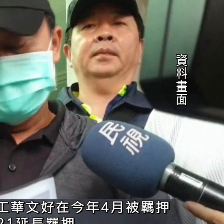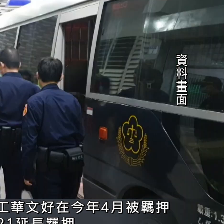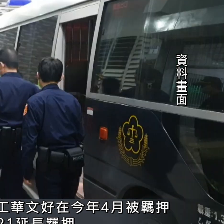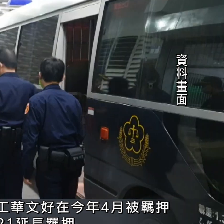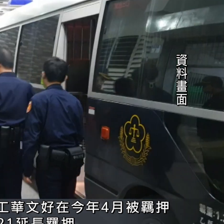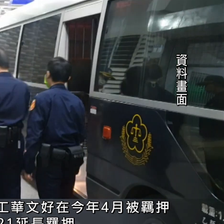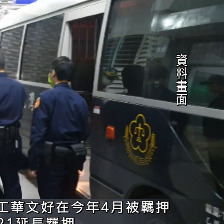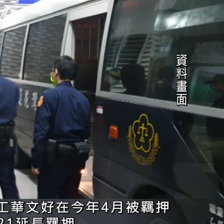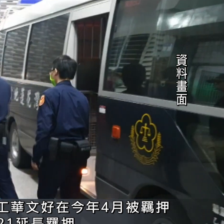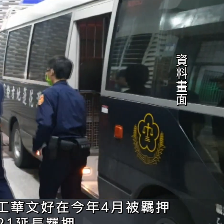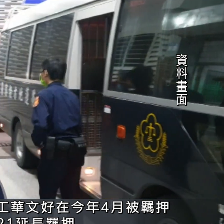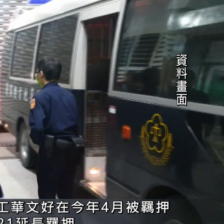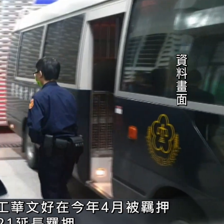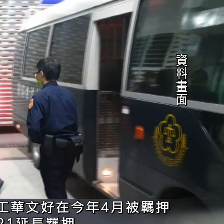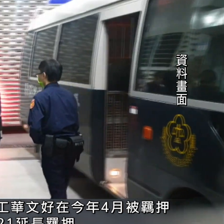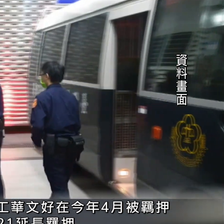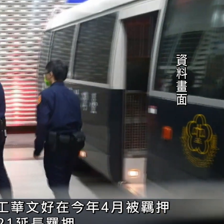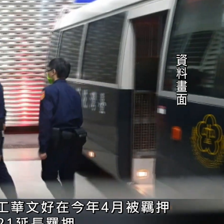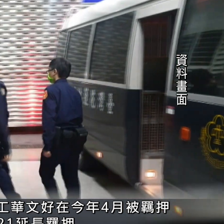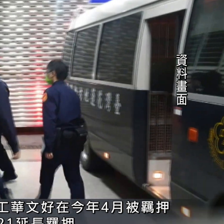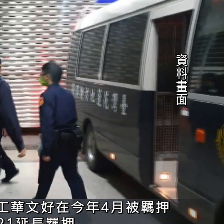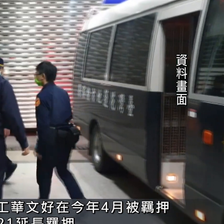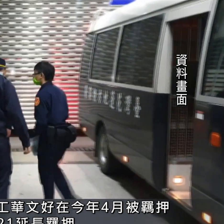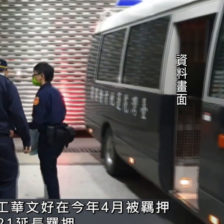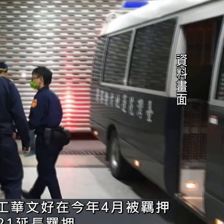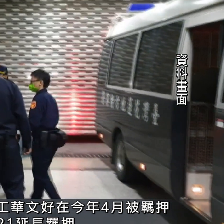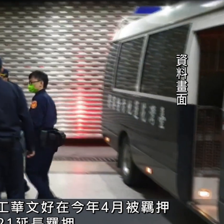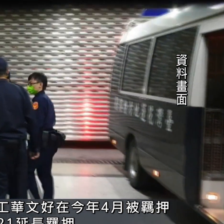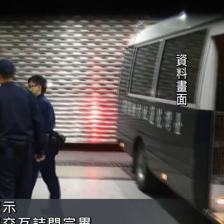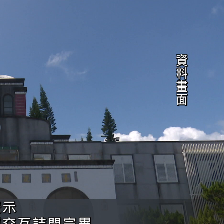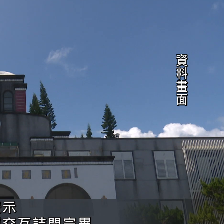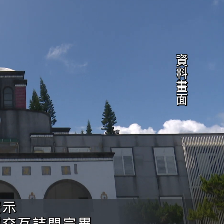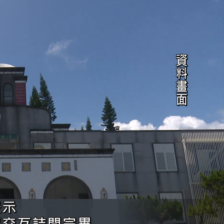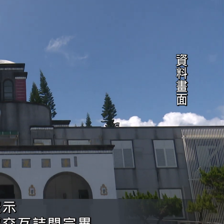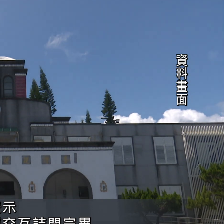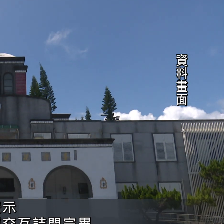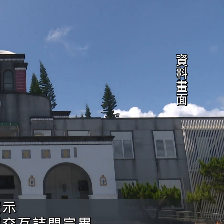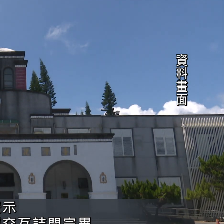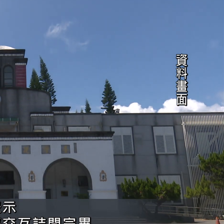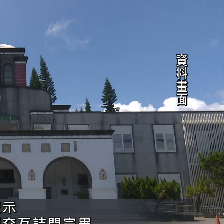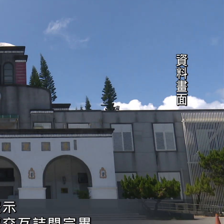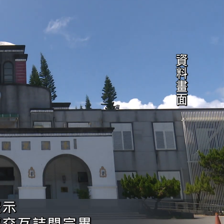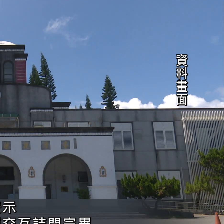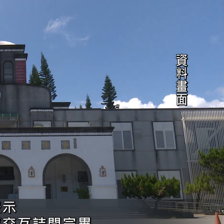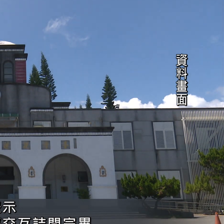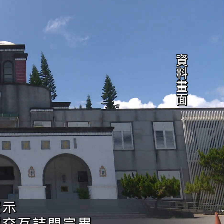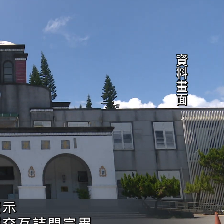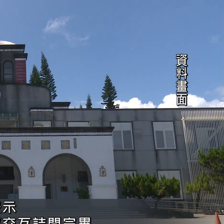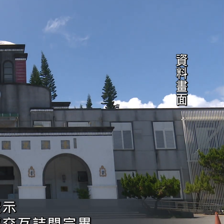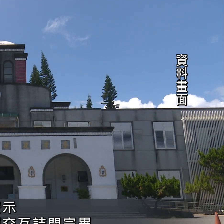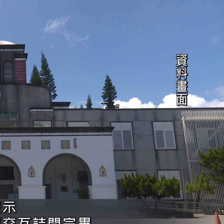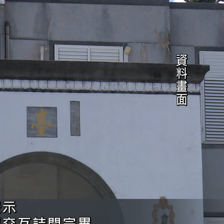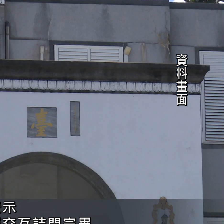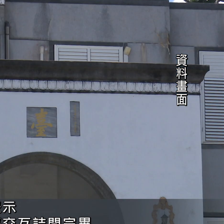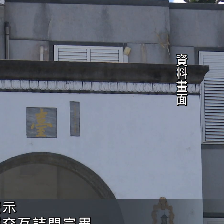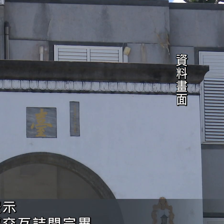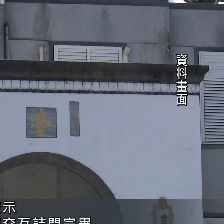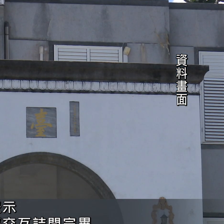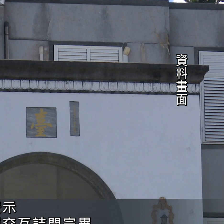并在7月21及9月21号延长羁押。花莲地方法院表示，相关证人都已经交互诘问完